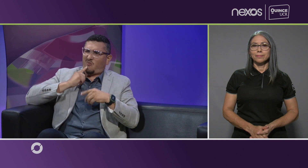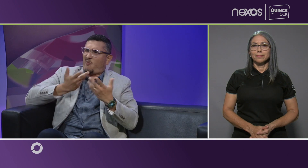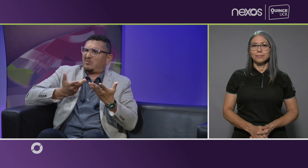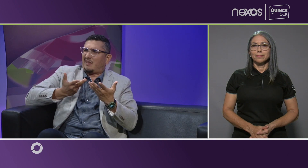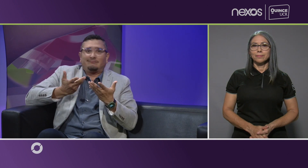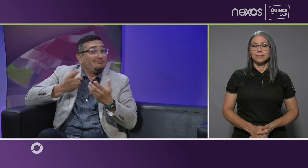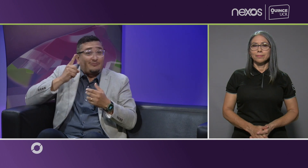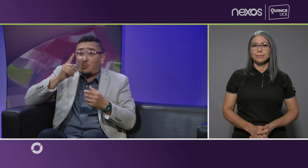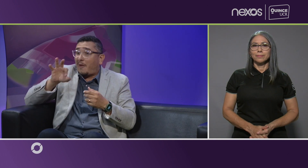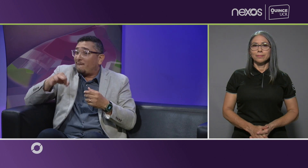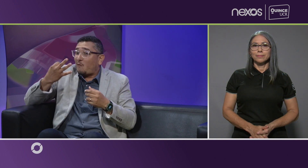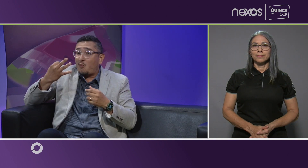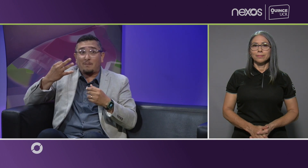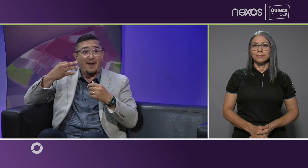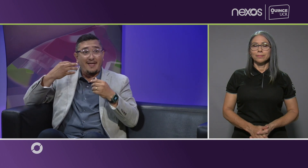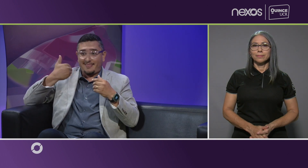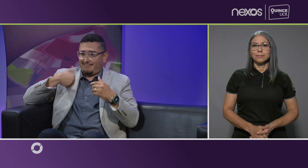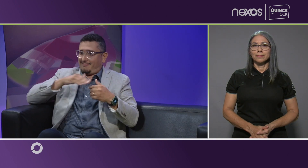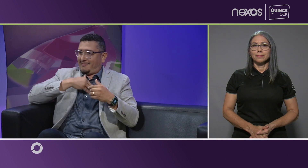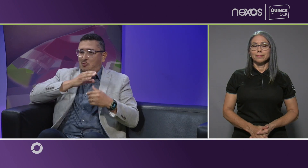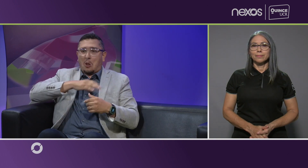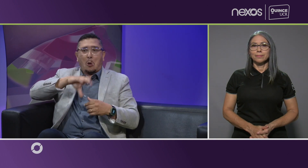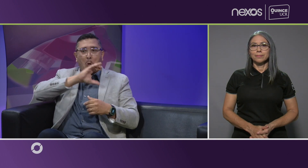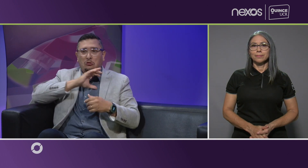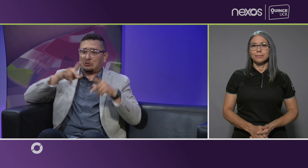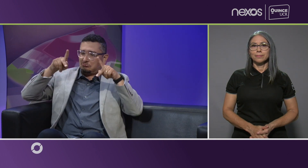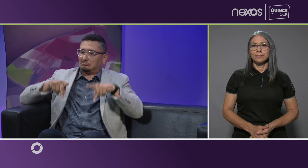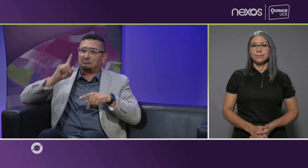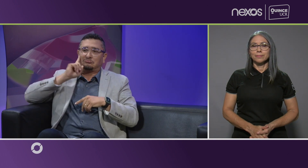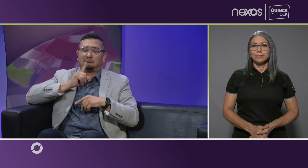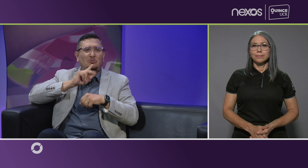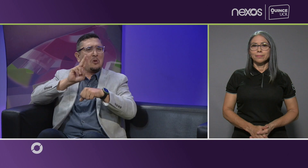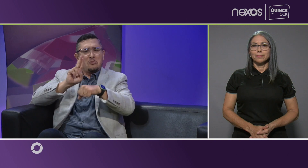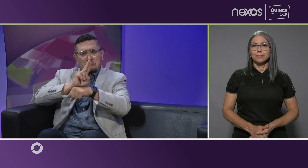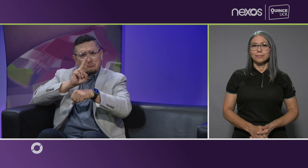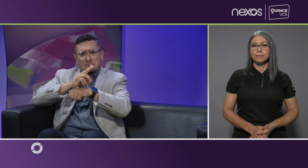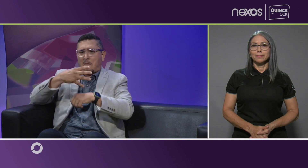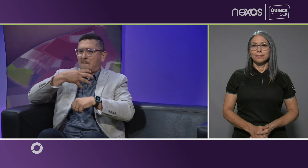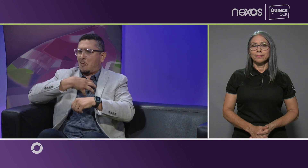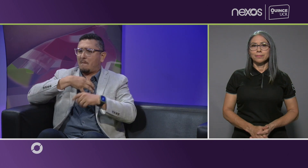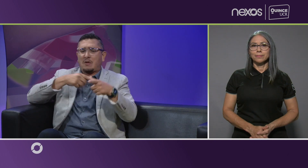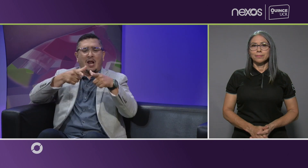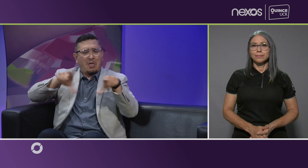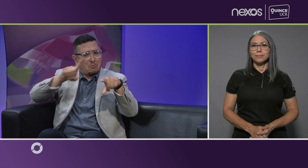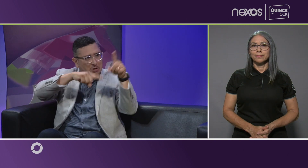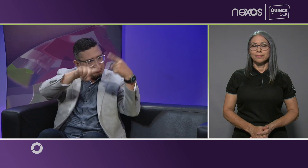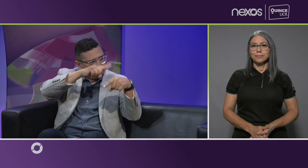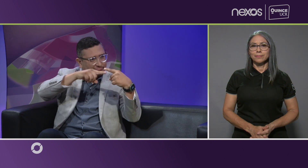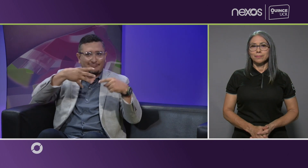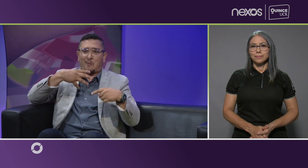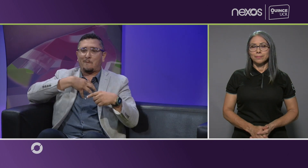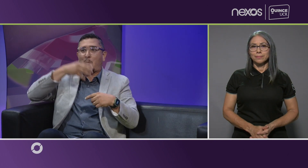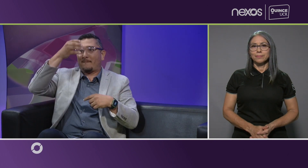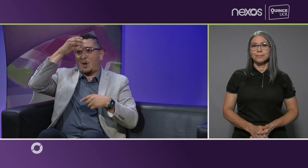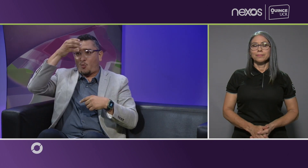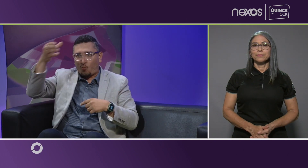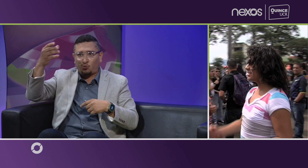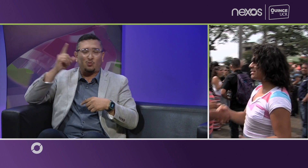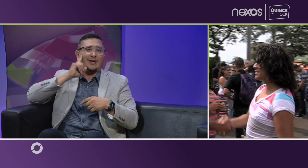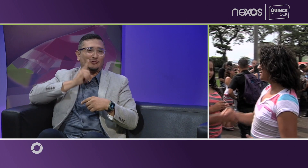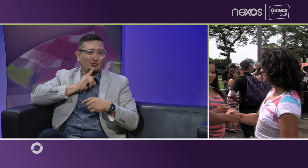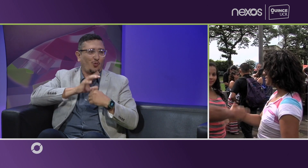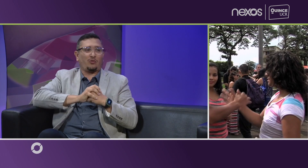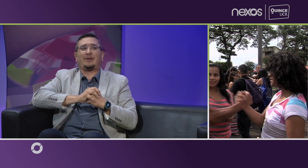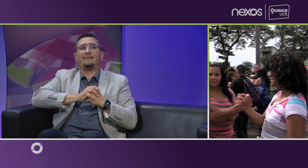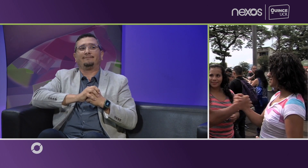forma de vida. Como personas sordas, nosotros tenemos características, usamos nuestra propia lengua de